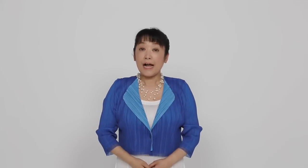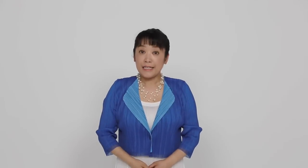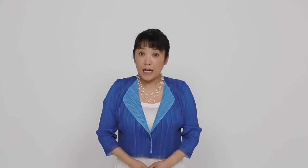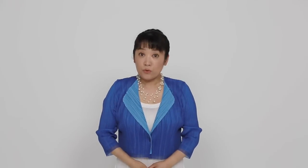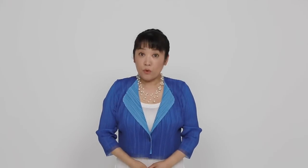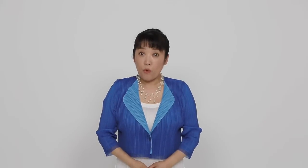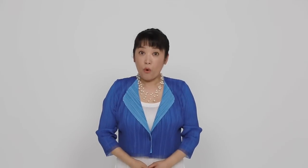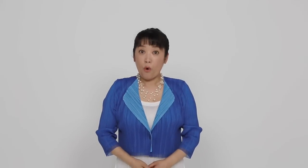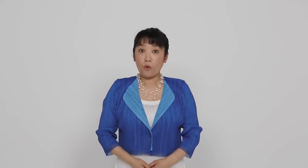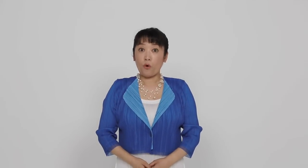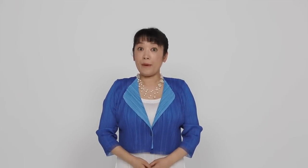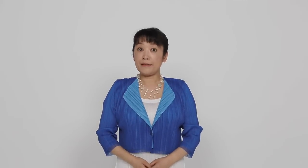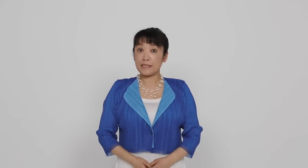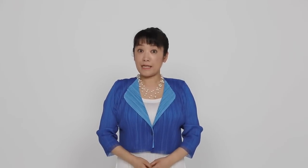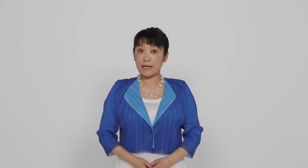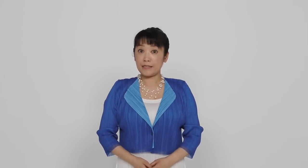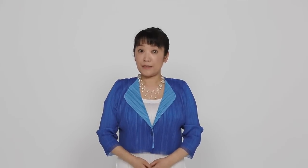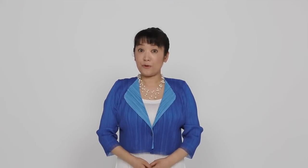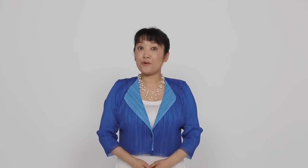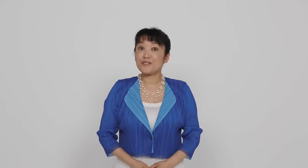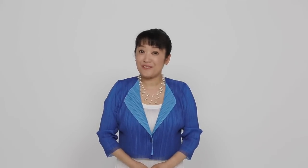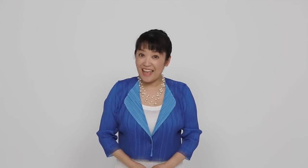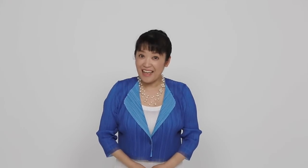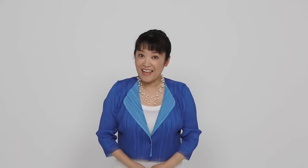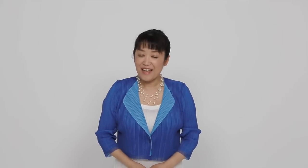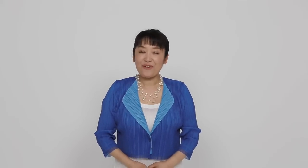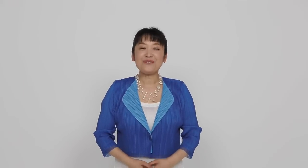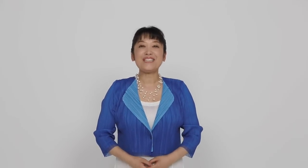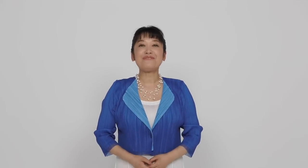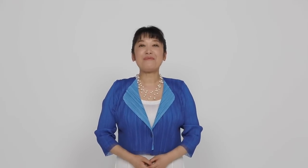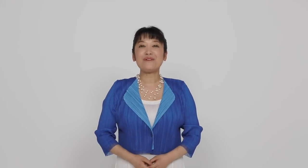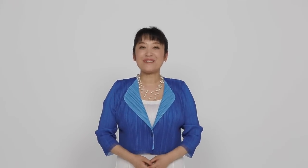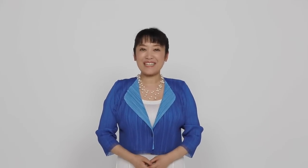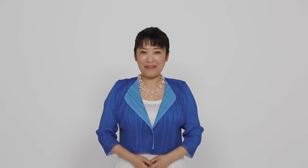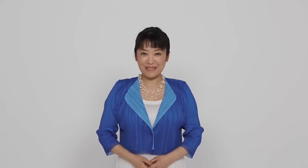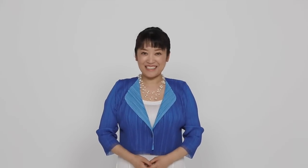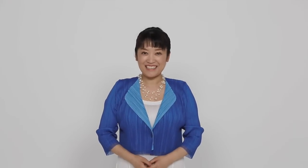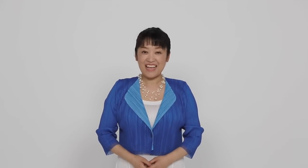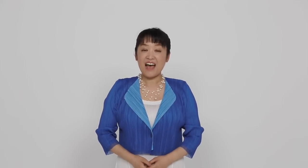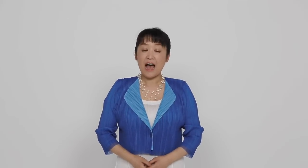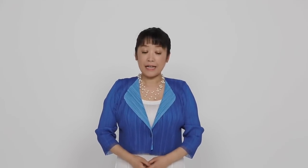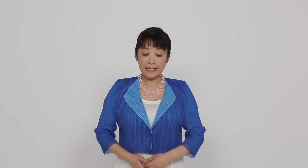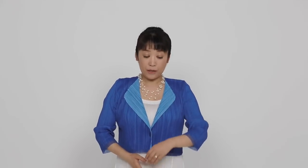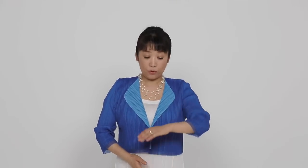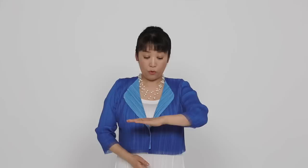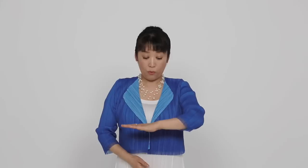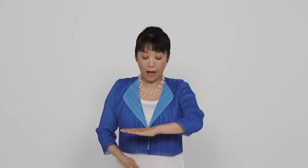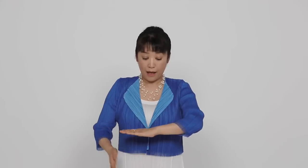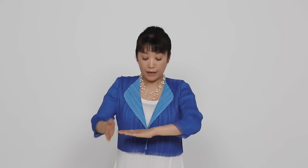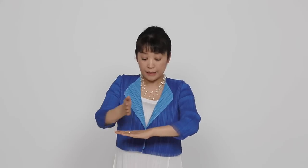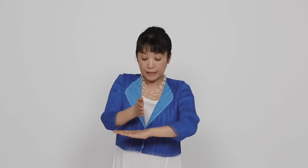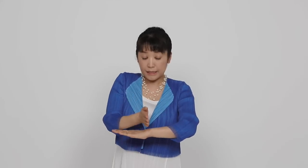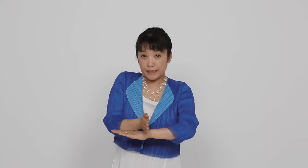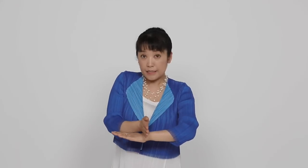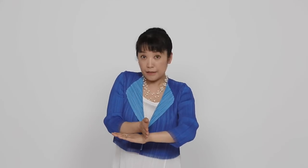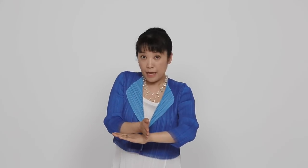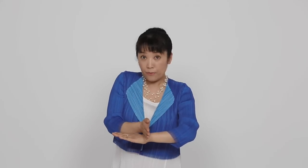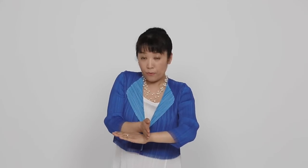ありがとう、ごめんなさい、よろしくね、こんな手話もよく使います。ありがとうは利き手じゃない方